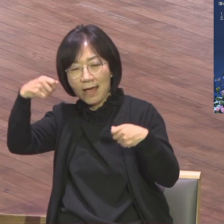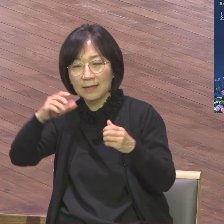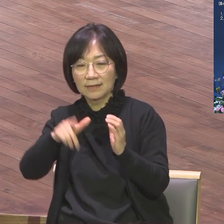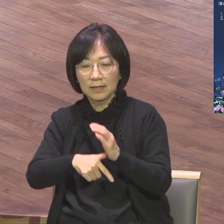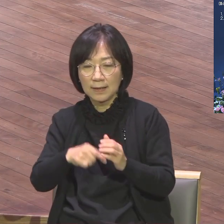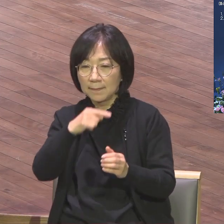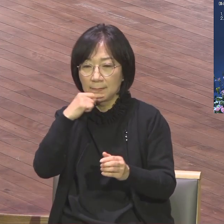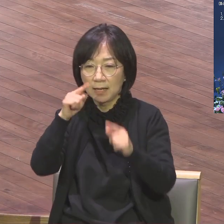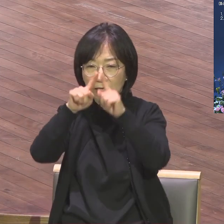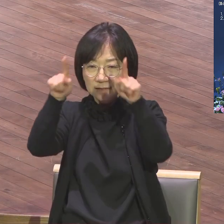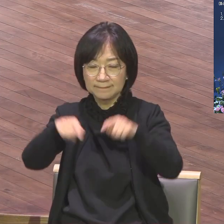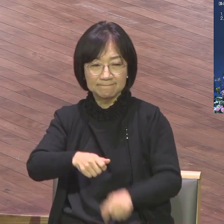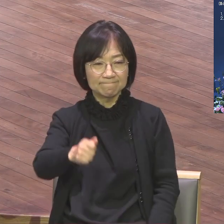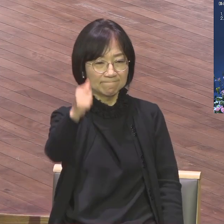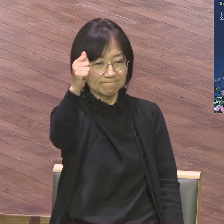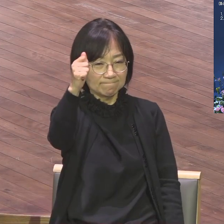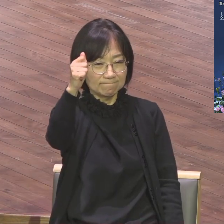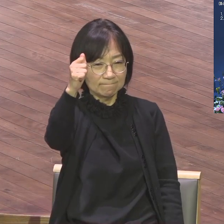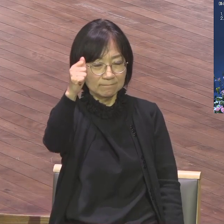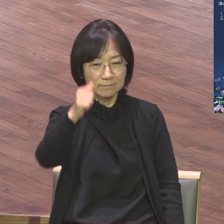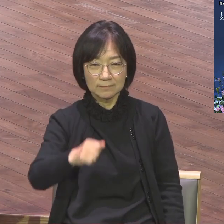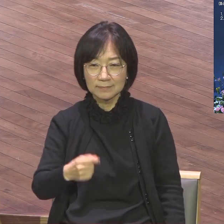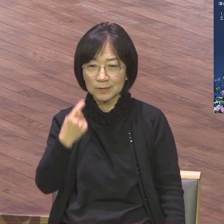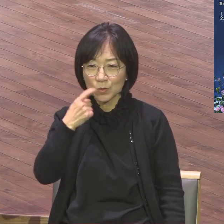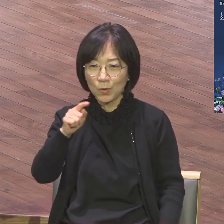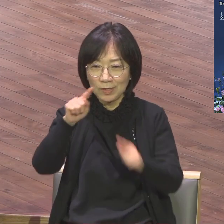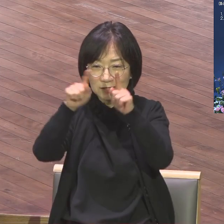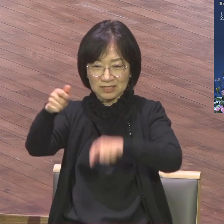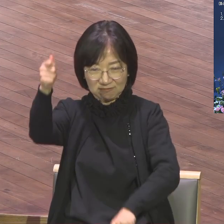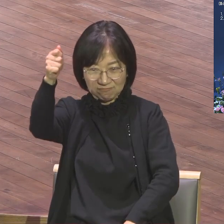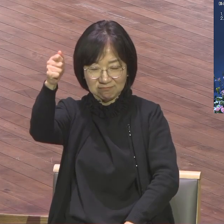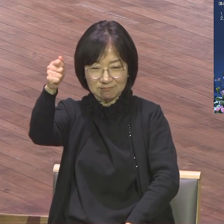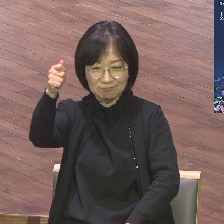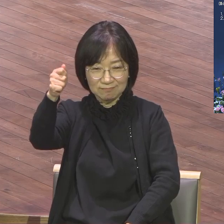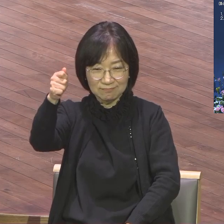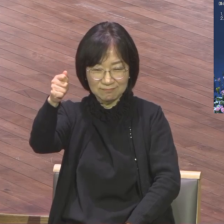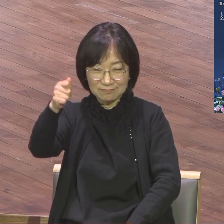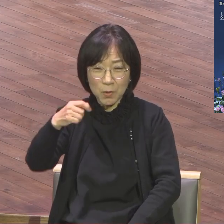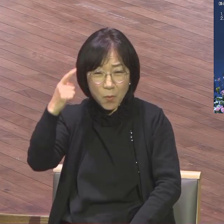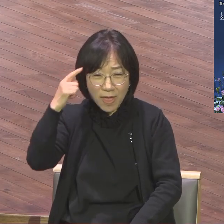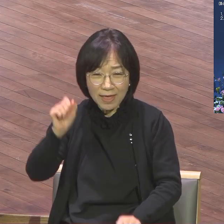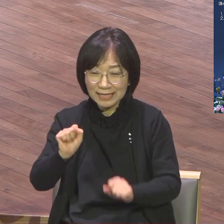그만큼 스포츠맨 정신에 어긋나는 행동이죠.